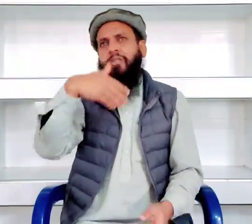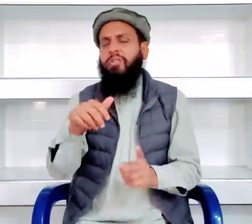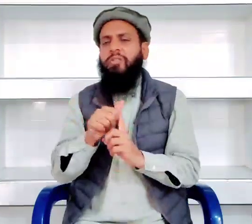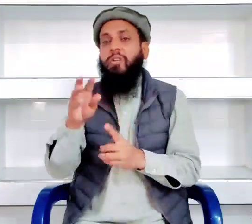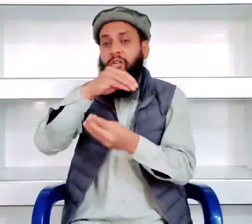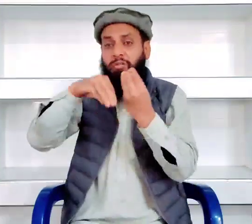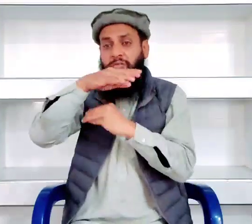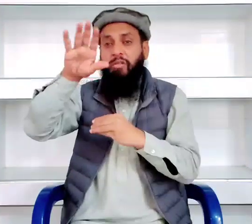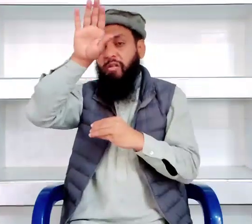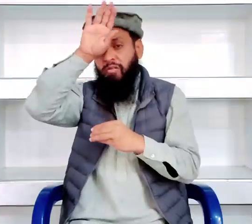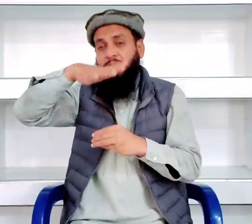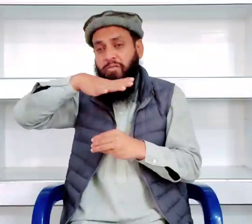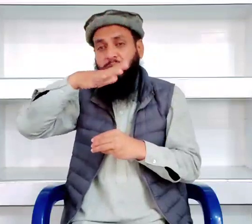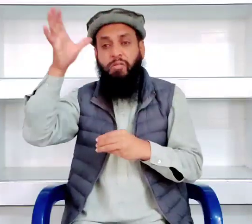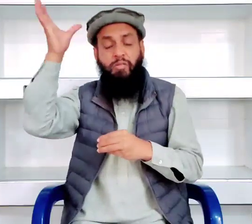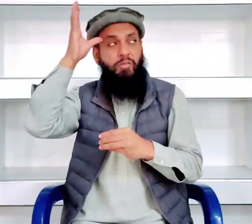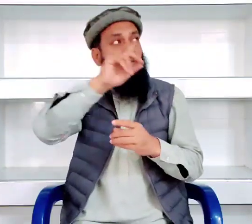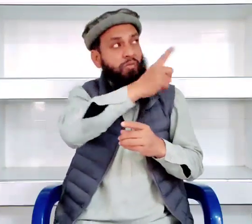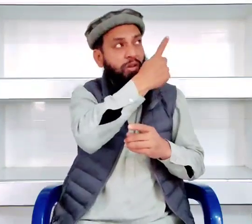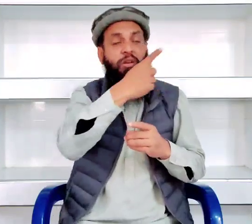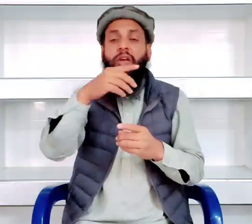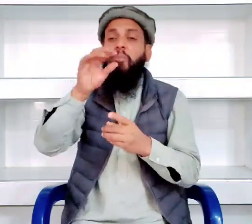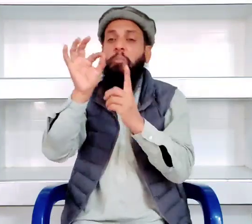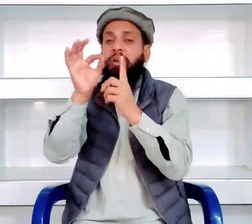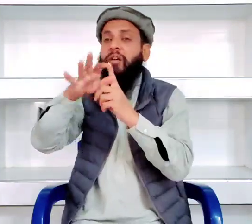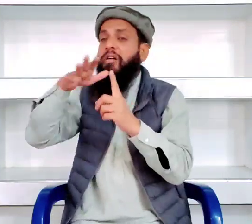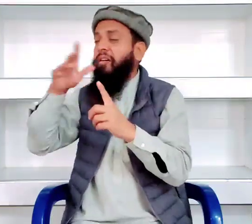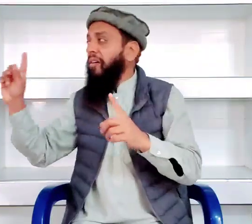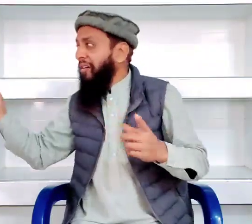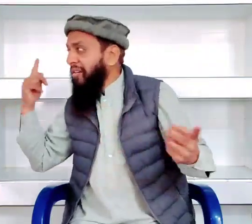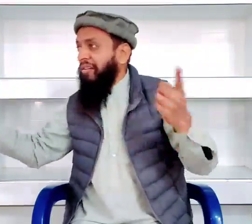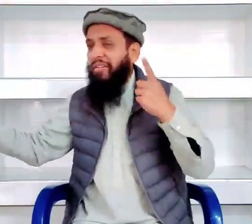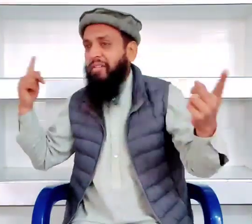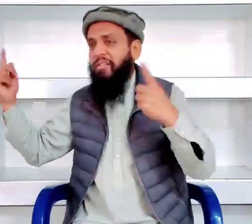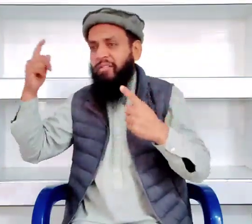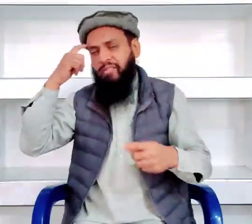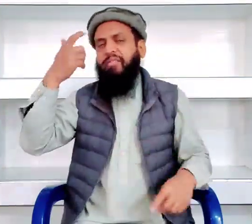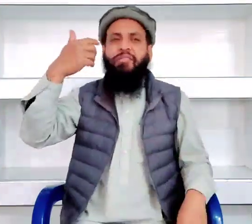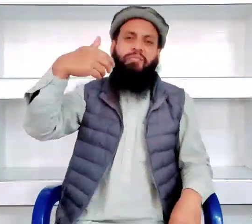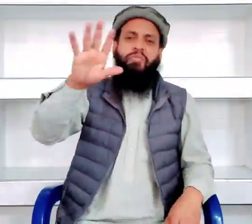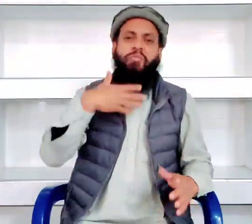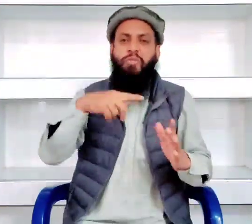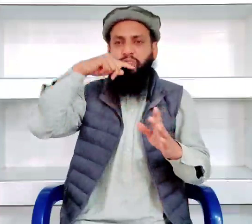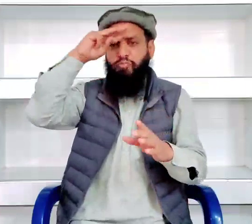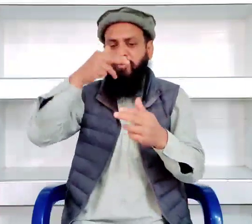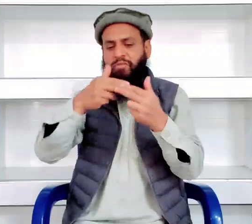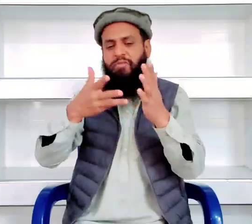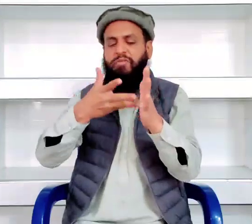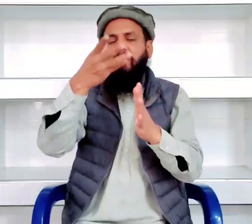جڑی رائے تو اس کو پسند آئے اور اس پہ تسی عمل کر سکتے ہو اگر وہ بچنا چاہے تو اس واسطے جائز اور درست ہے کہ بچ جائے تو بڑی